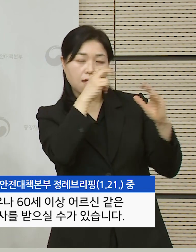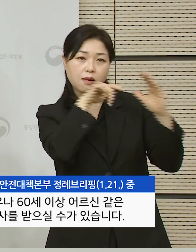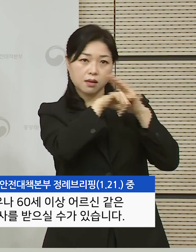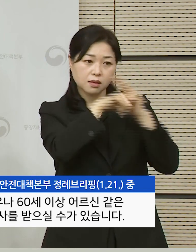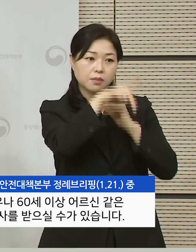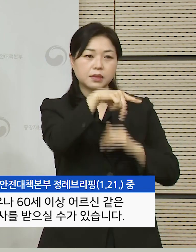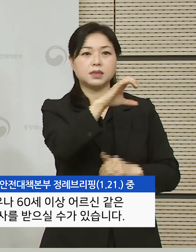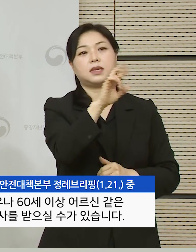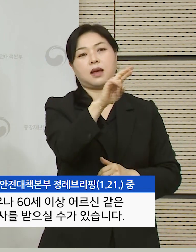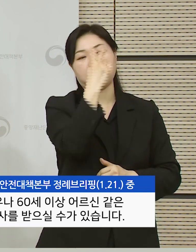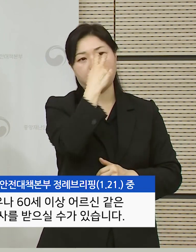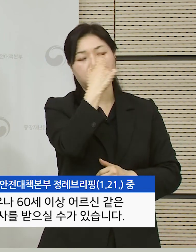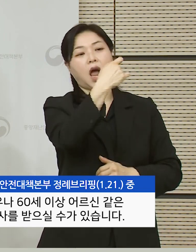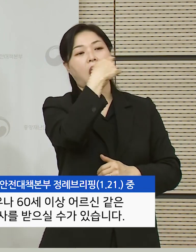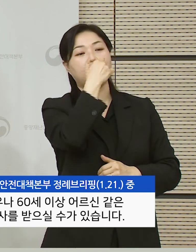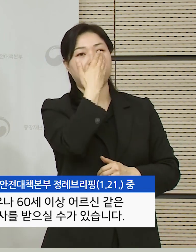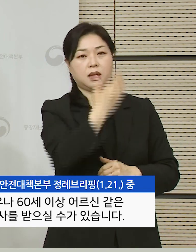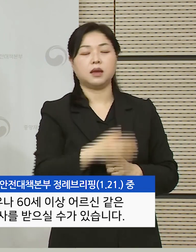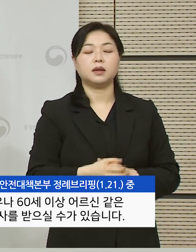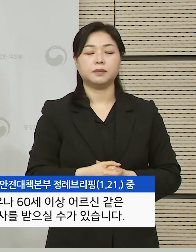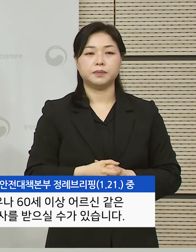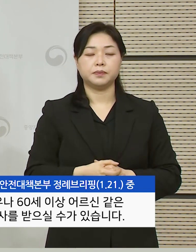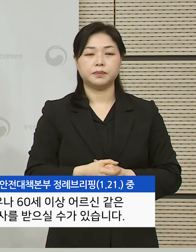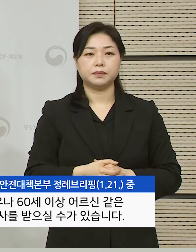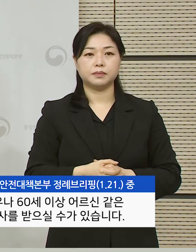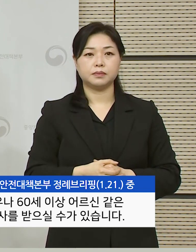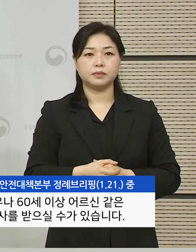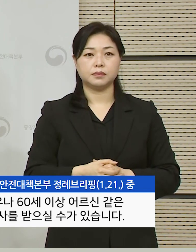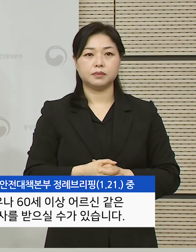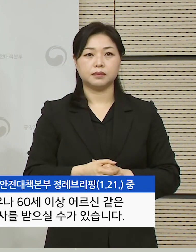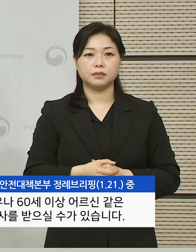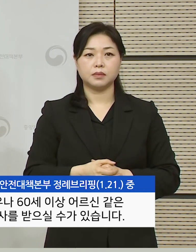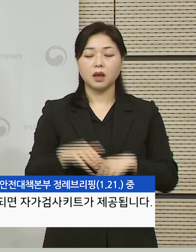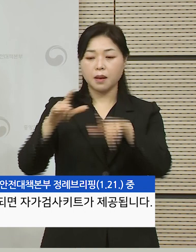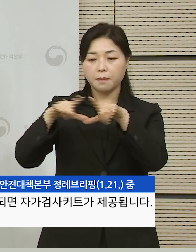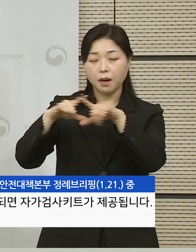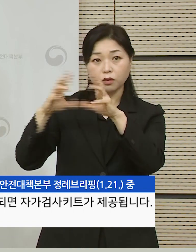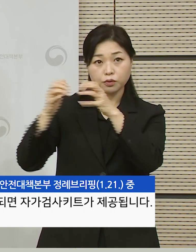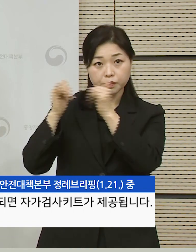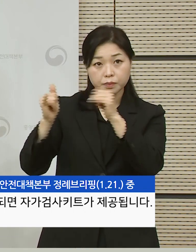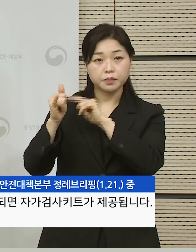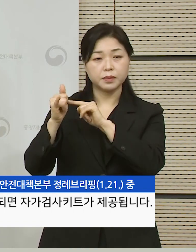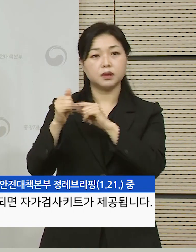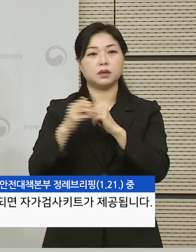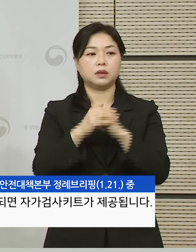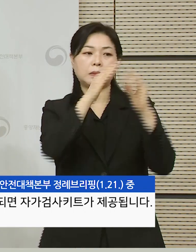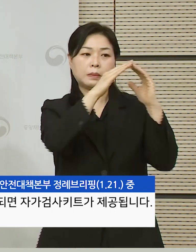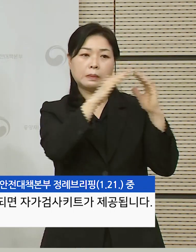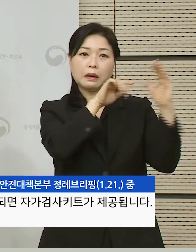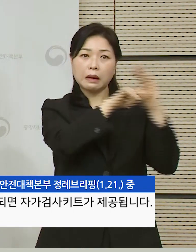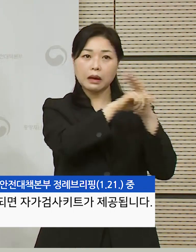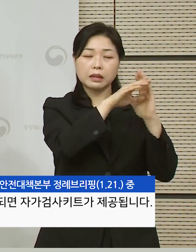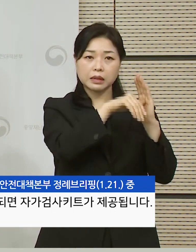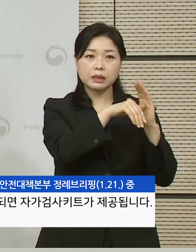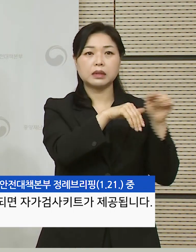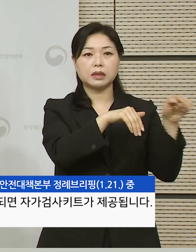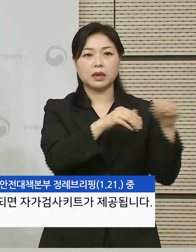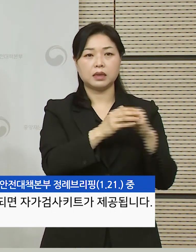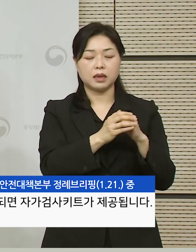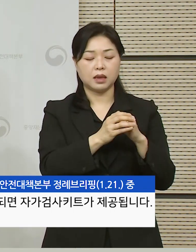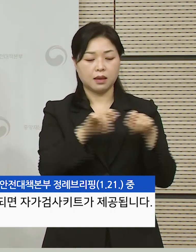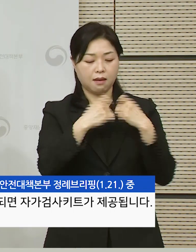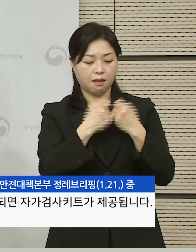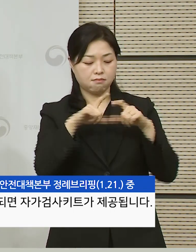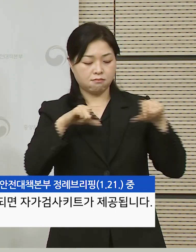선별 진료소에서 바로 PCR 검사를 받으실 수가 있습니다. 일반 국민 같은 경우에는 선별 진료소